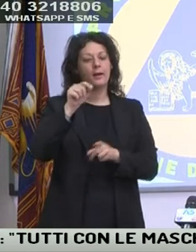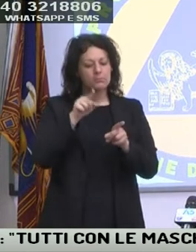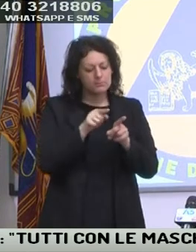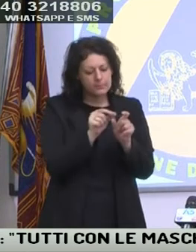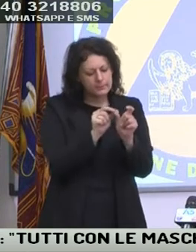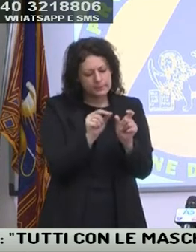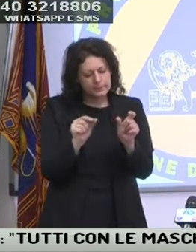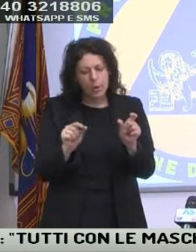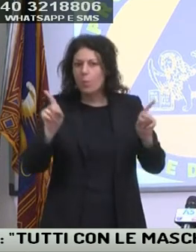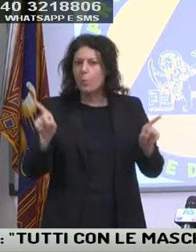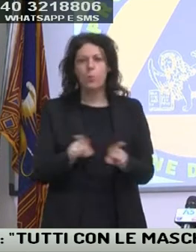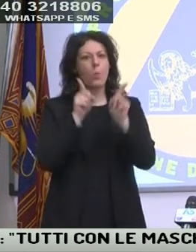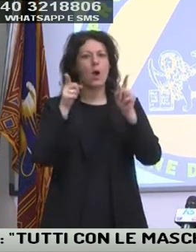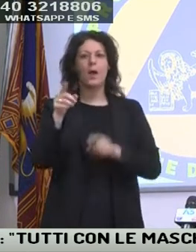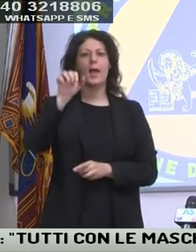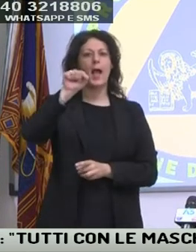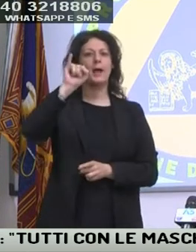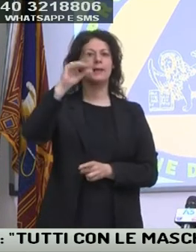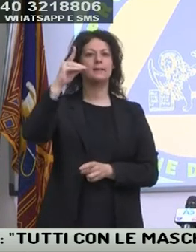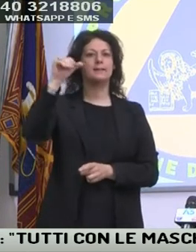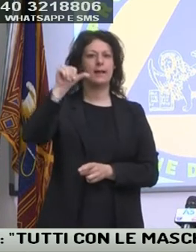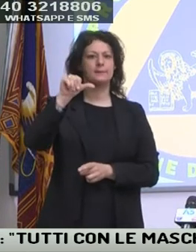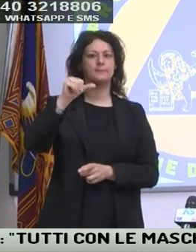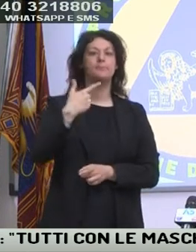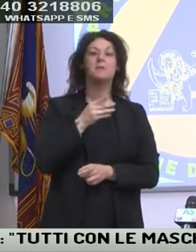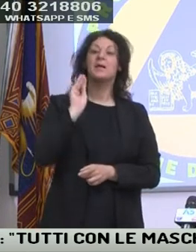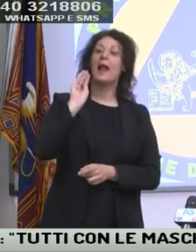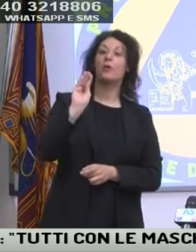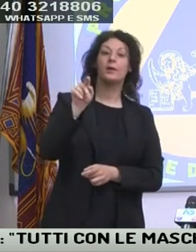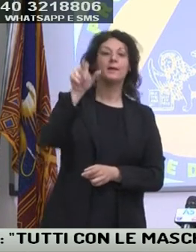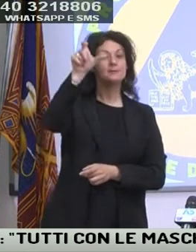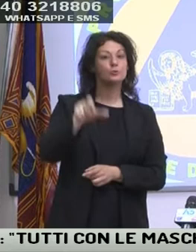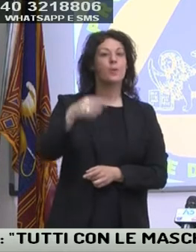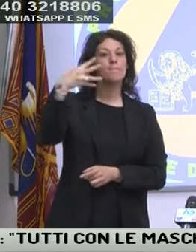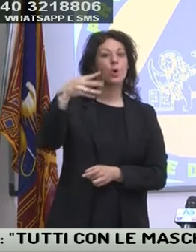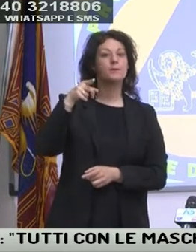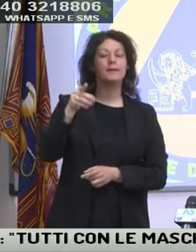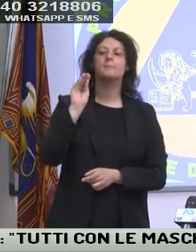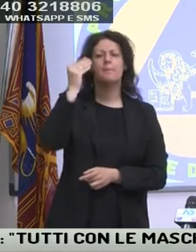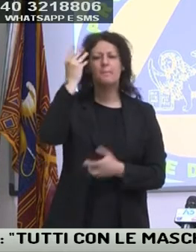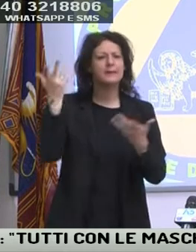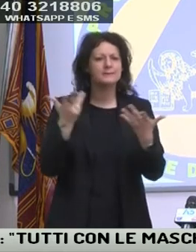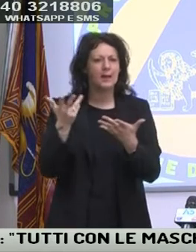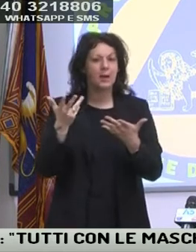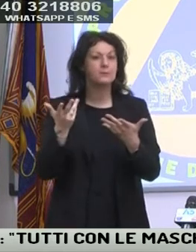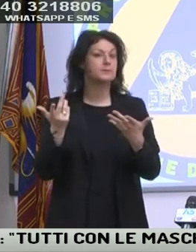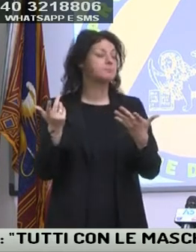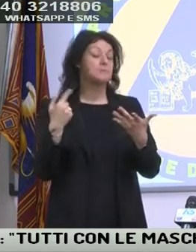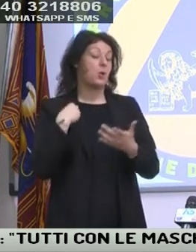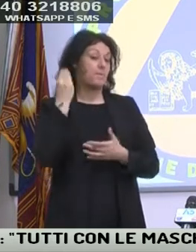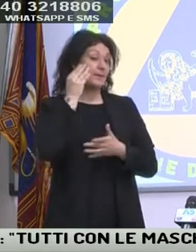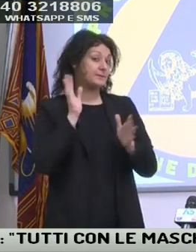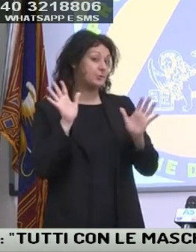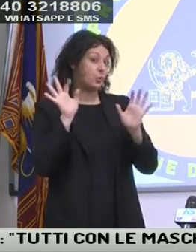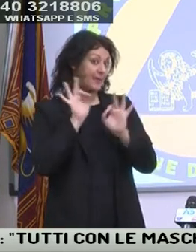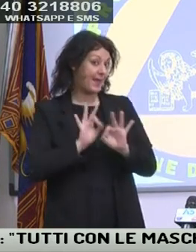dell'AIDS. Hanno chiesto a Montagnier, ma lei cosa pensa? Io non penso nulla, però è probabile che qualcuno abbia anche